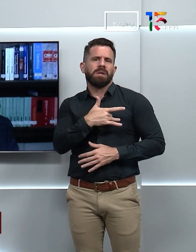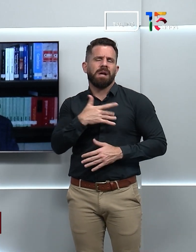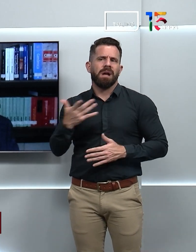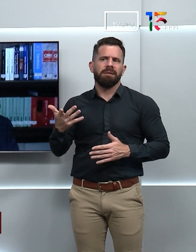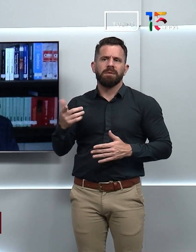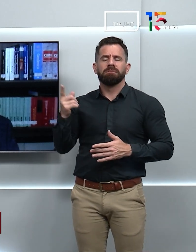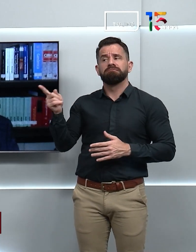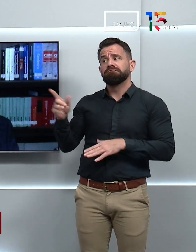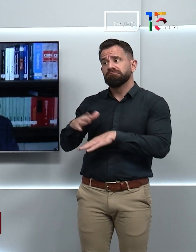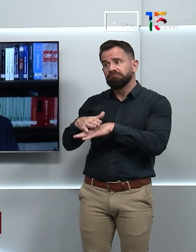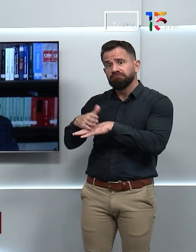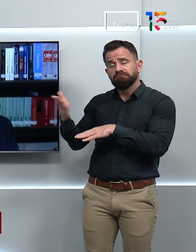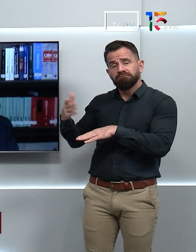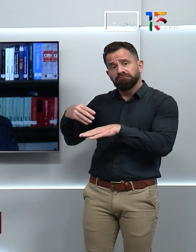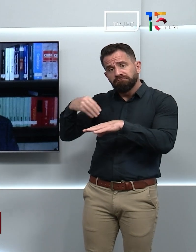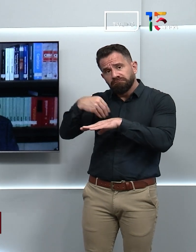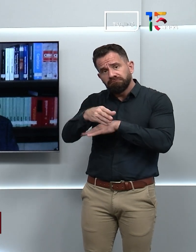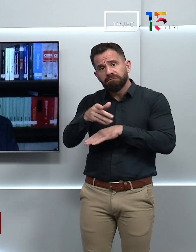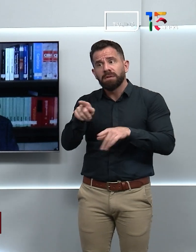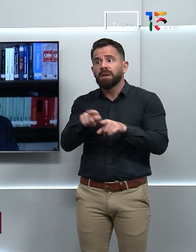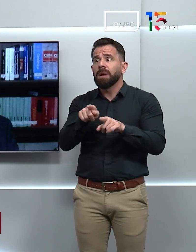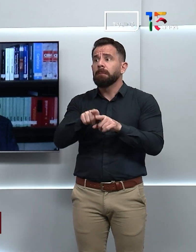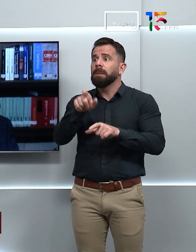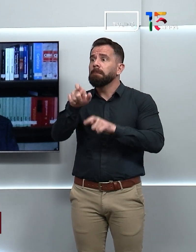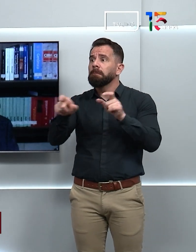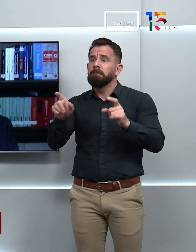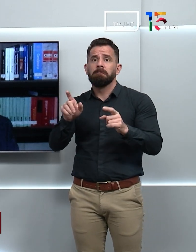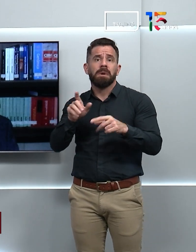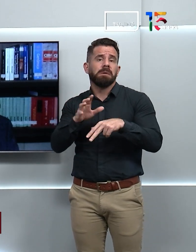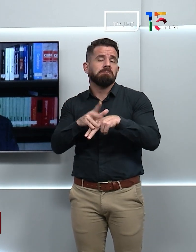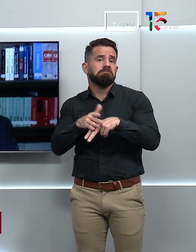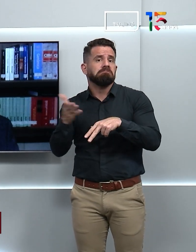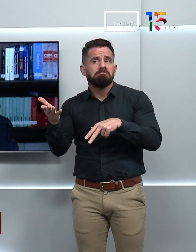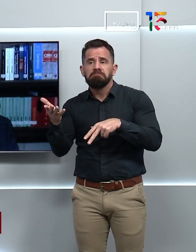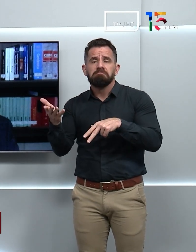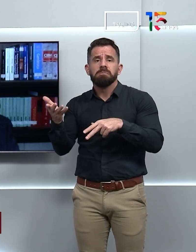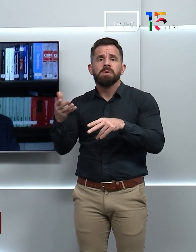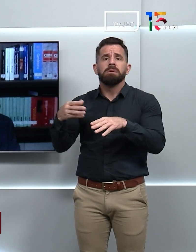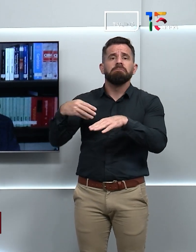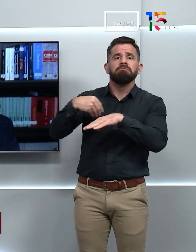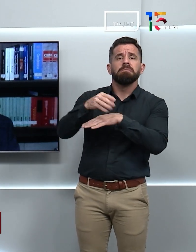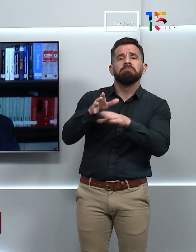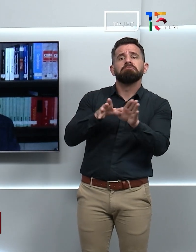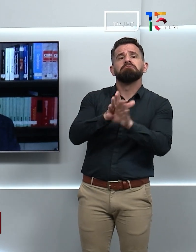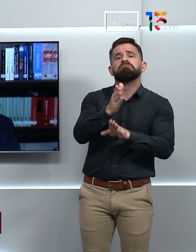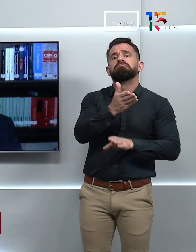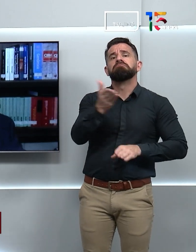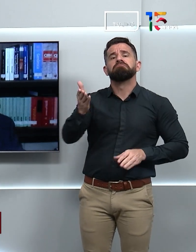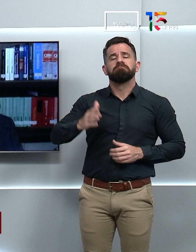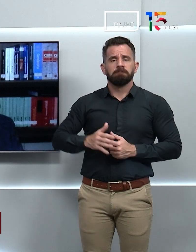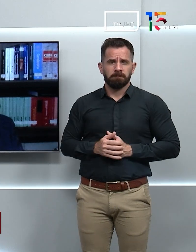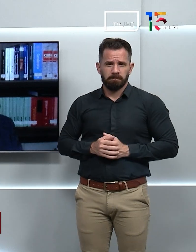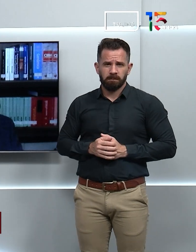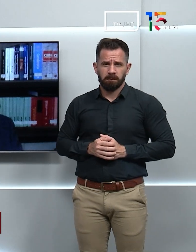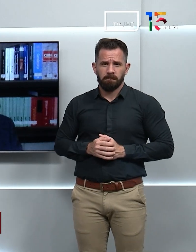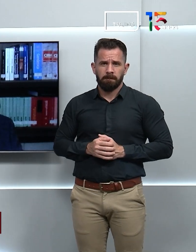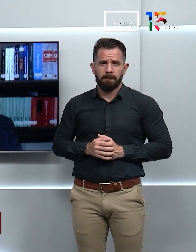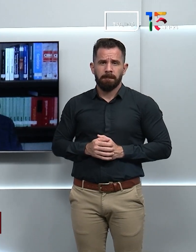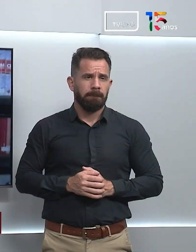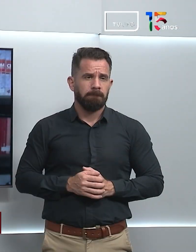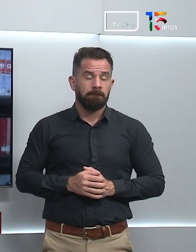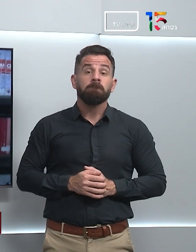mais percebe em consultório? O que você conta pra gente? Olha, o tratamento